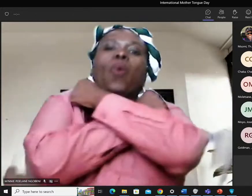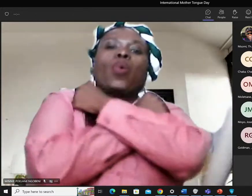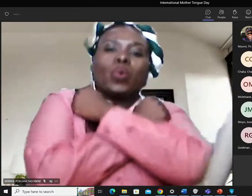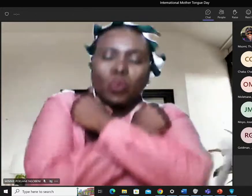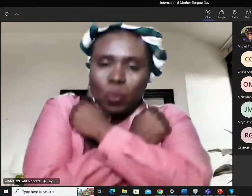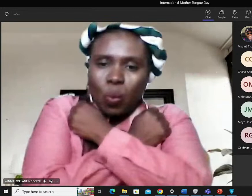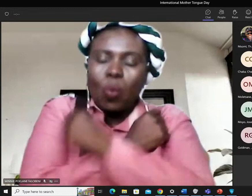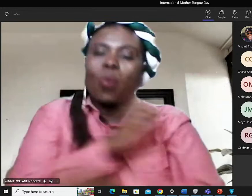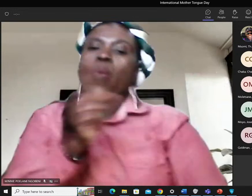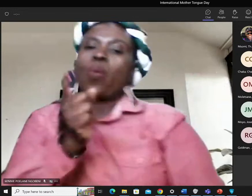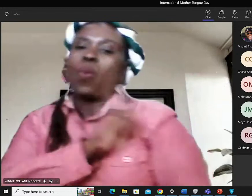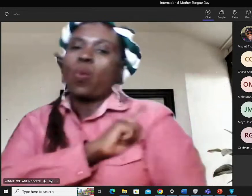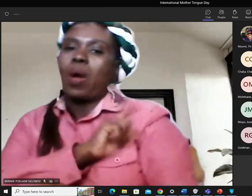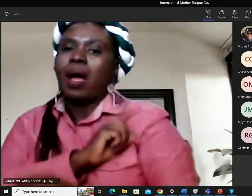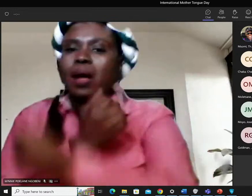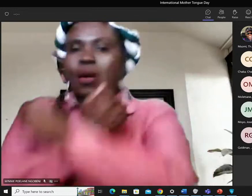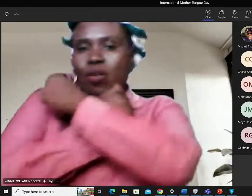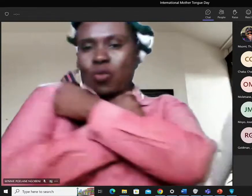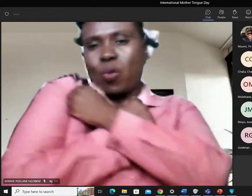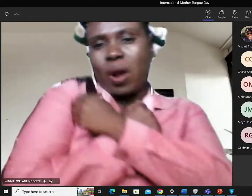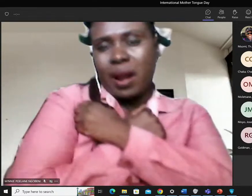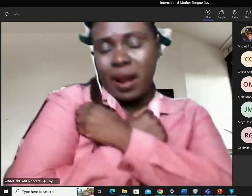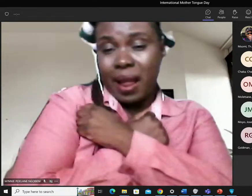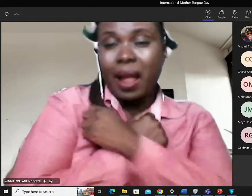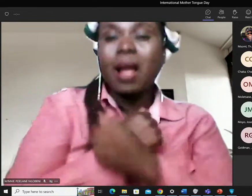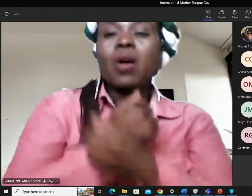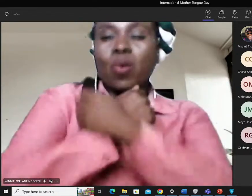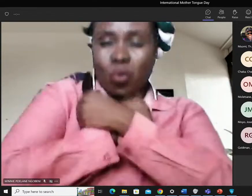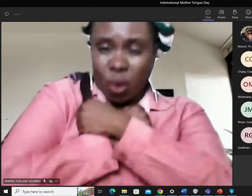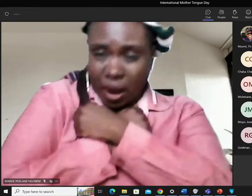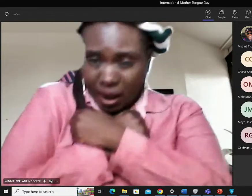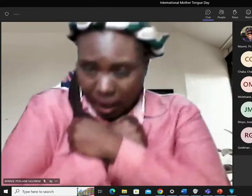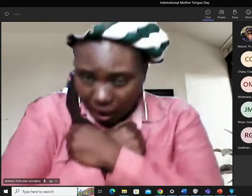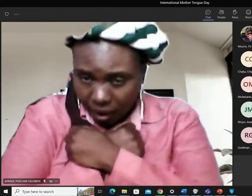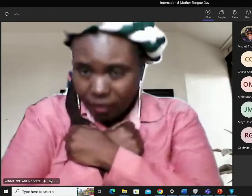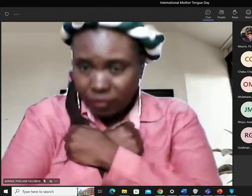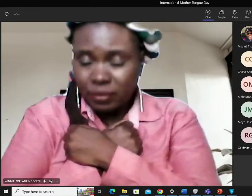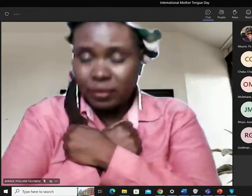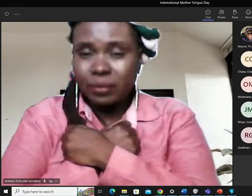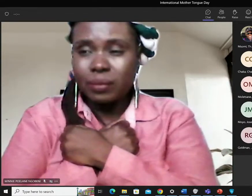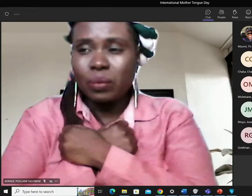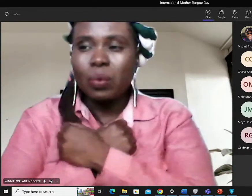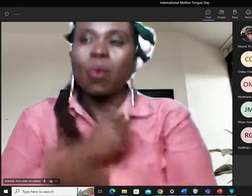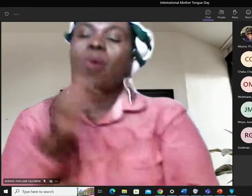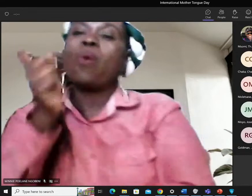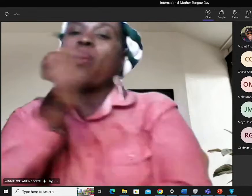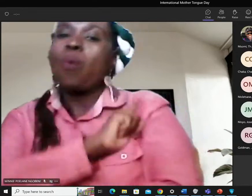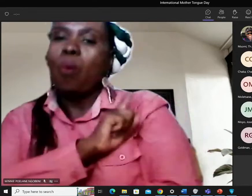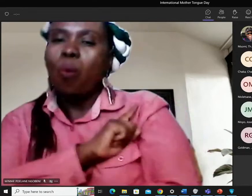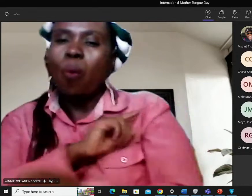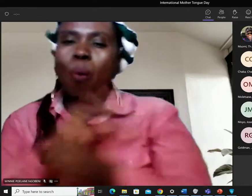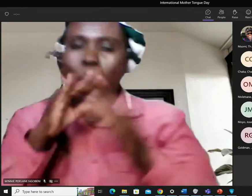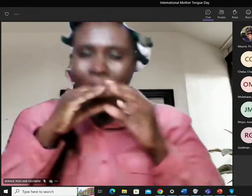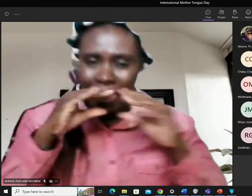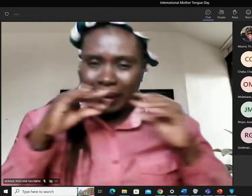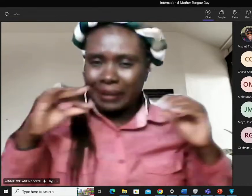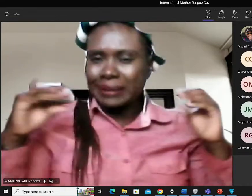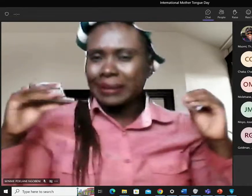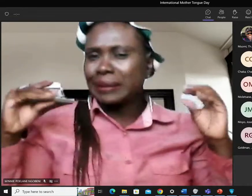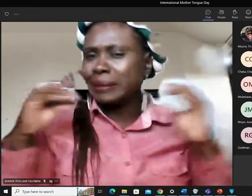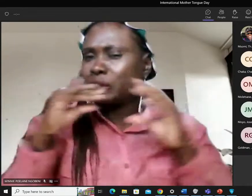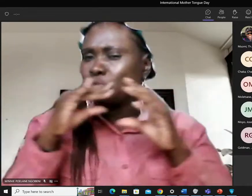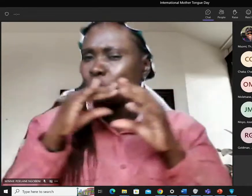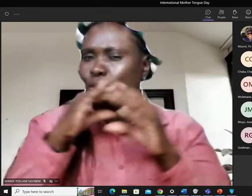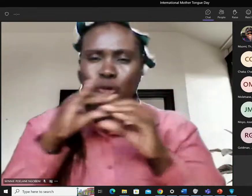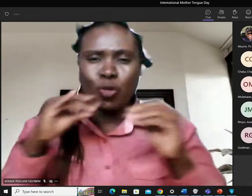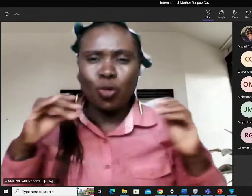uluthando. Athandwa uyathandwa. Yile ngoma wawundiculela yona le